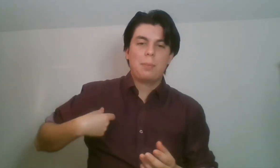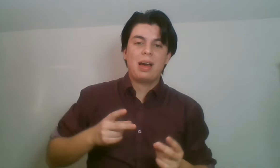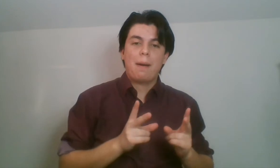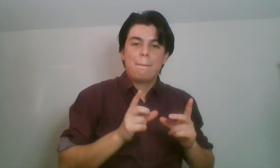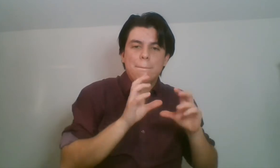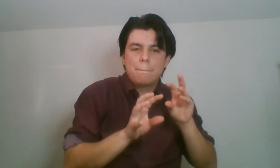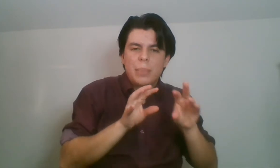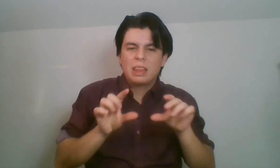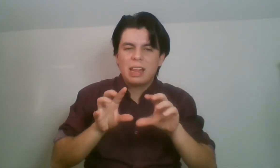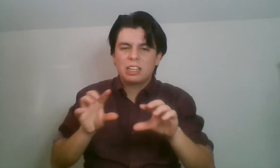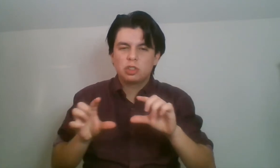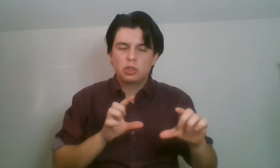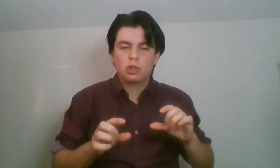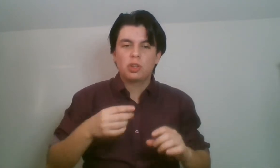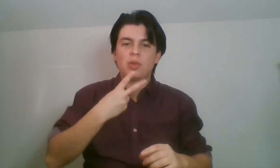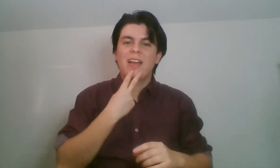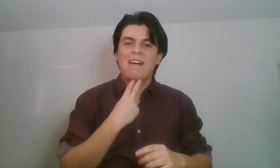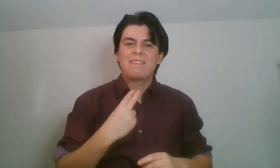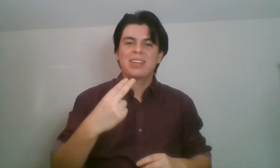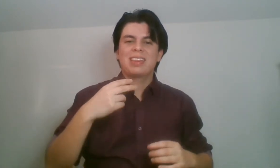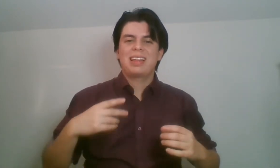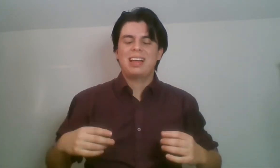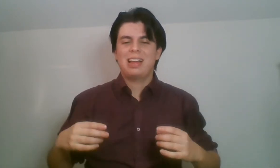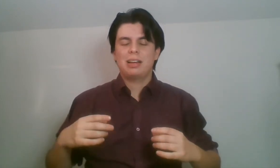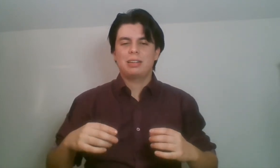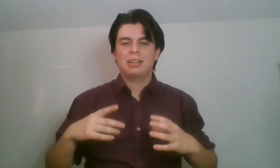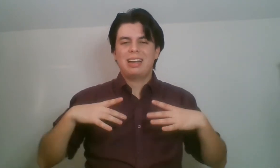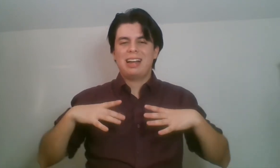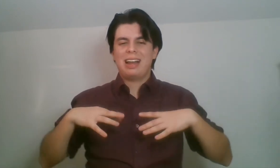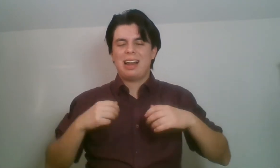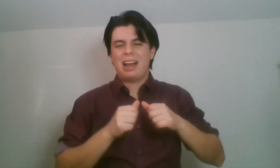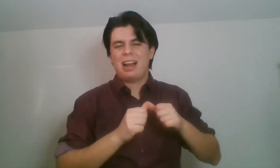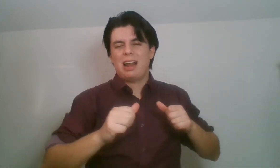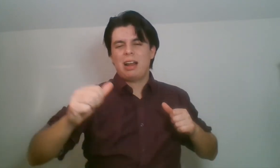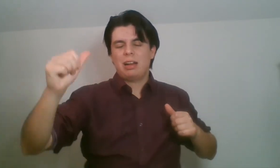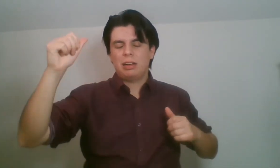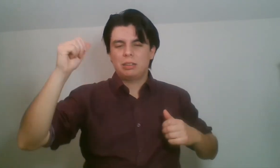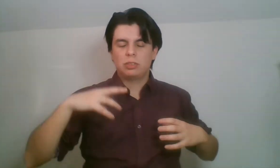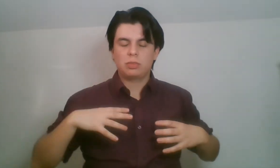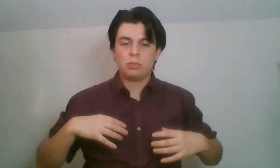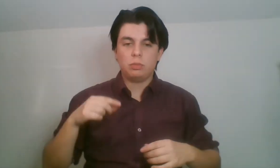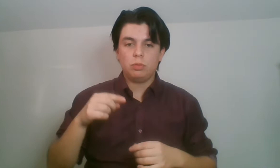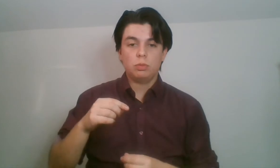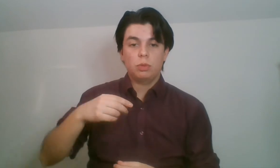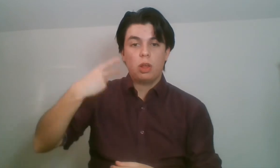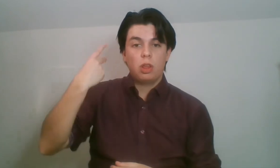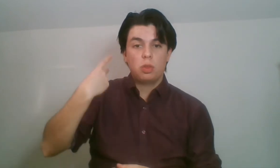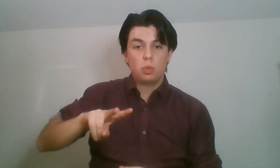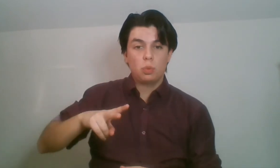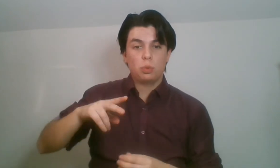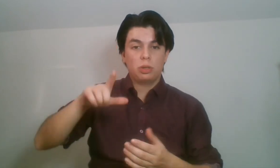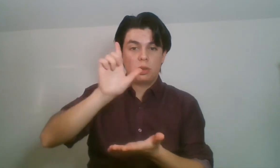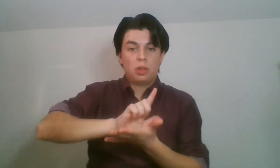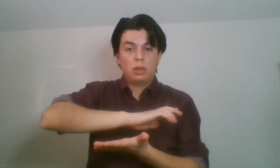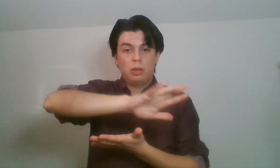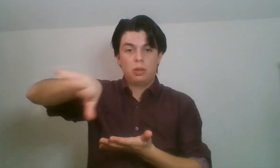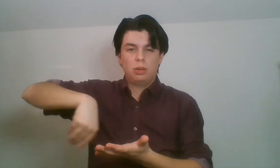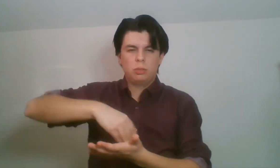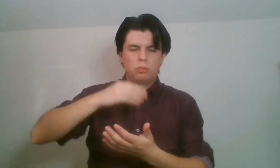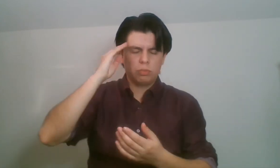En su libro de memorias, Retazos de una vida larga y alegre, Ramón Campos Larenas, dueño del terreno y la casa que